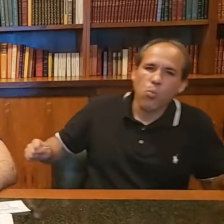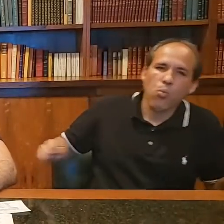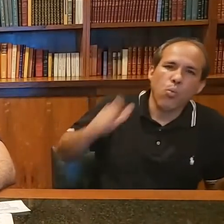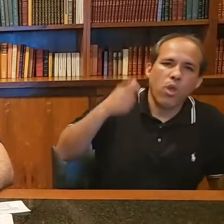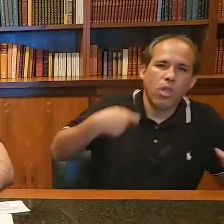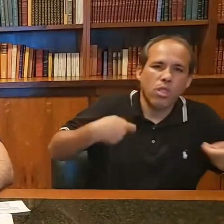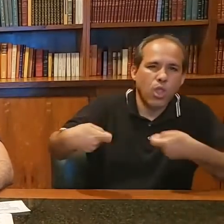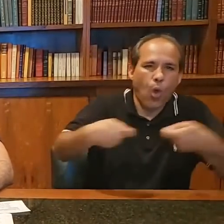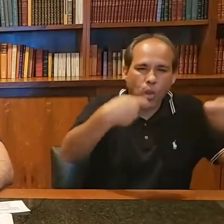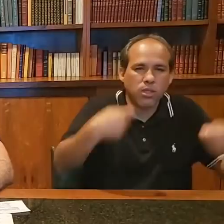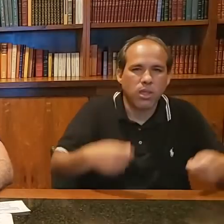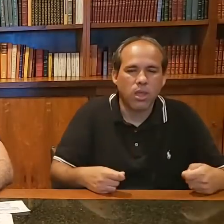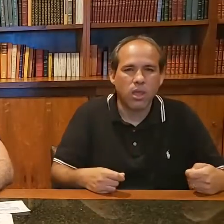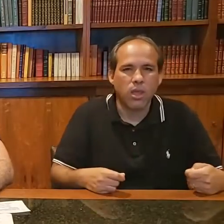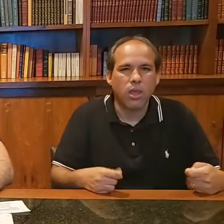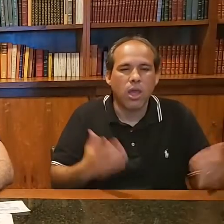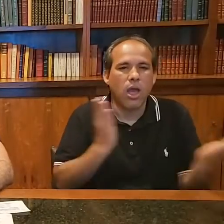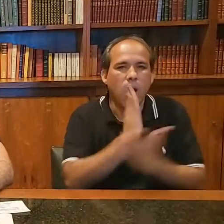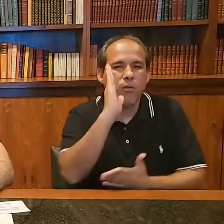negociar